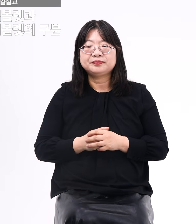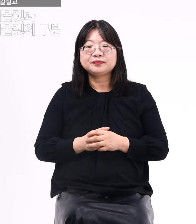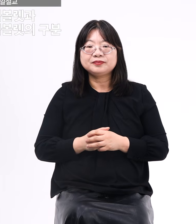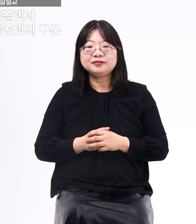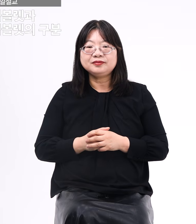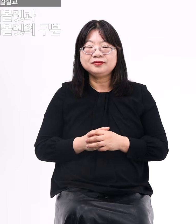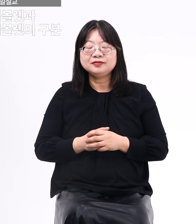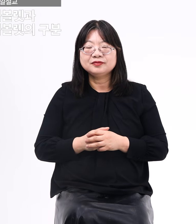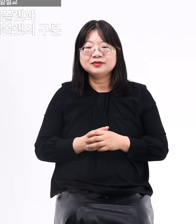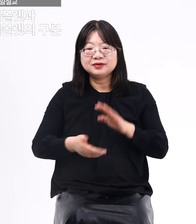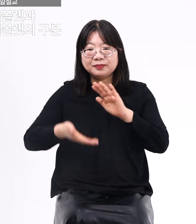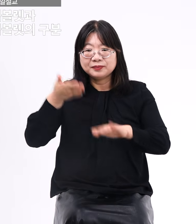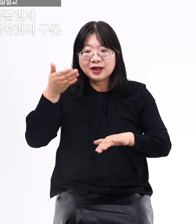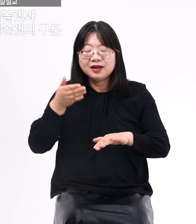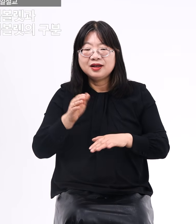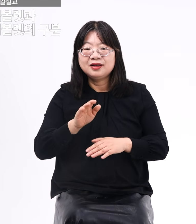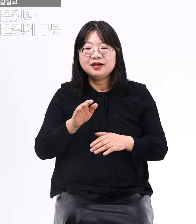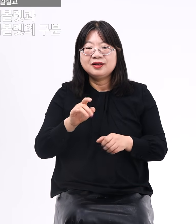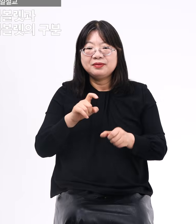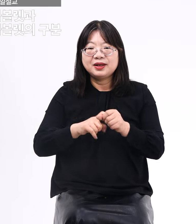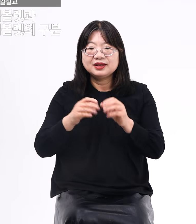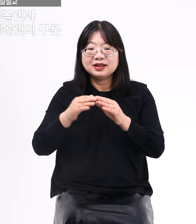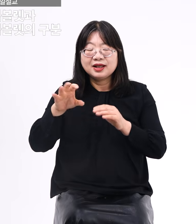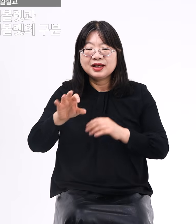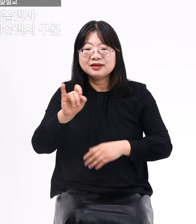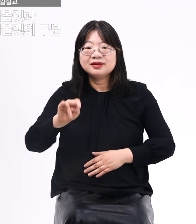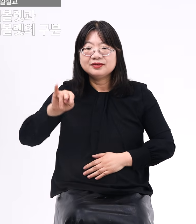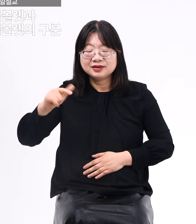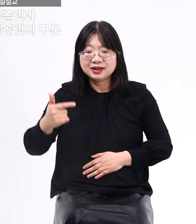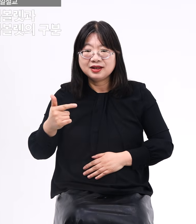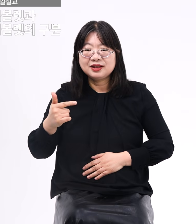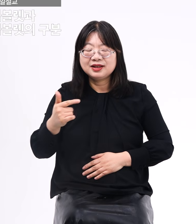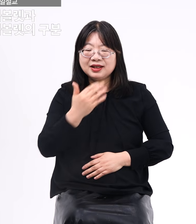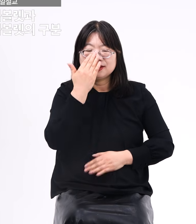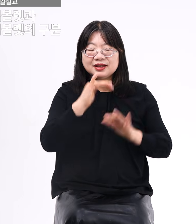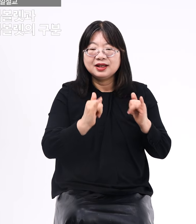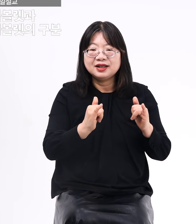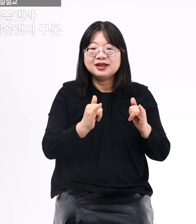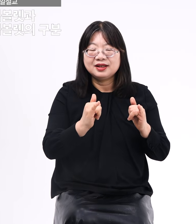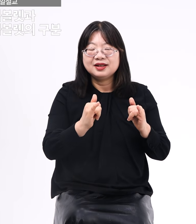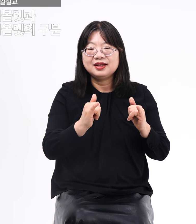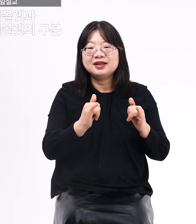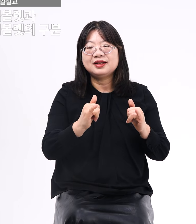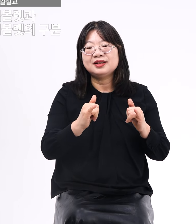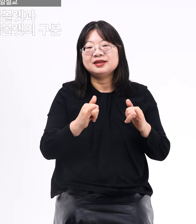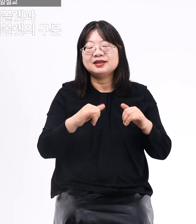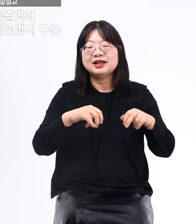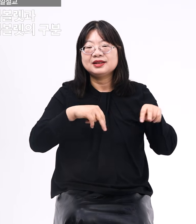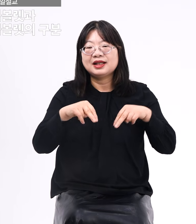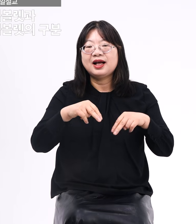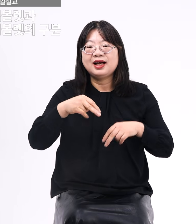그 뒤를 이어 베들레헴의 입산이 이스라엘의 사사가 되었더라. 그가